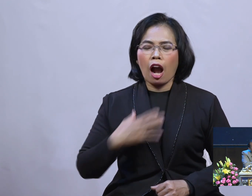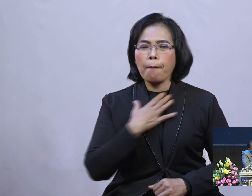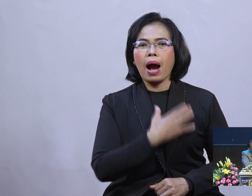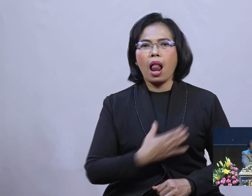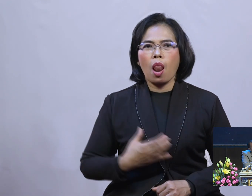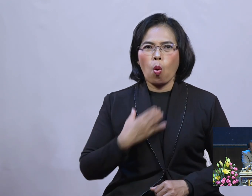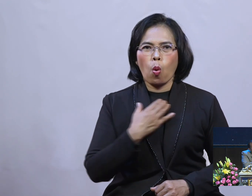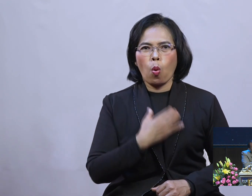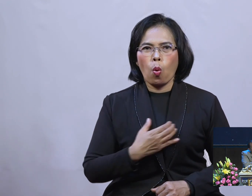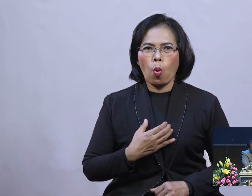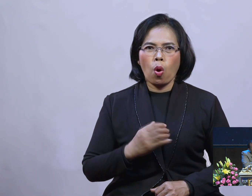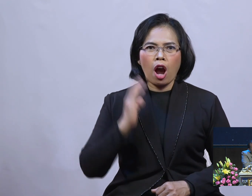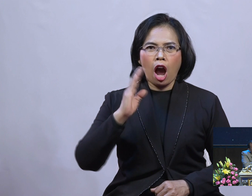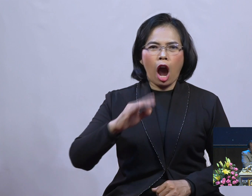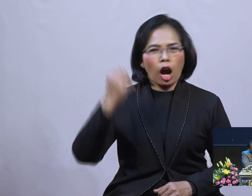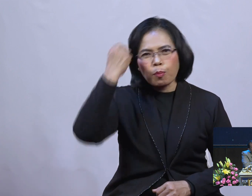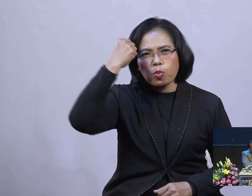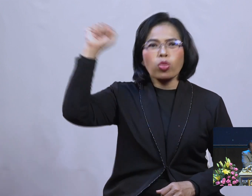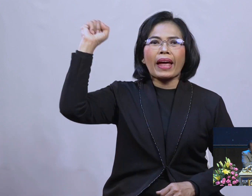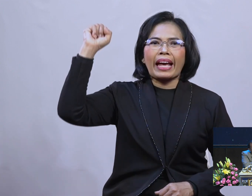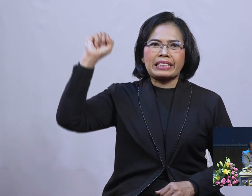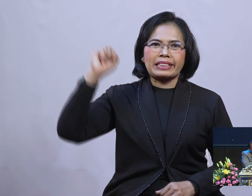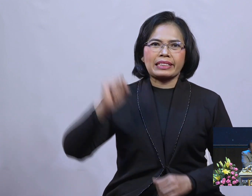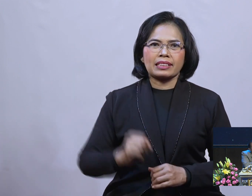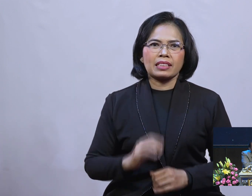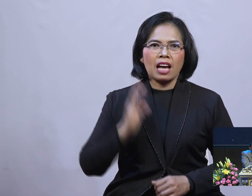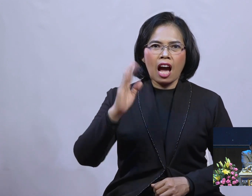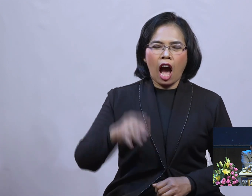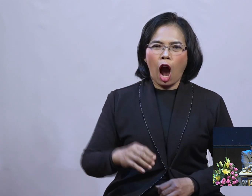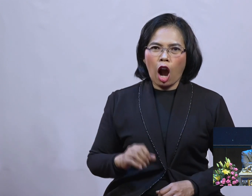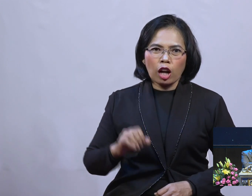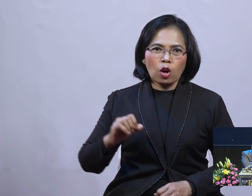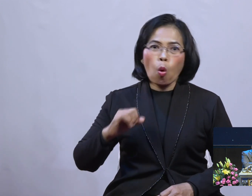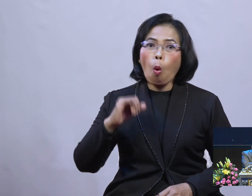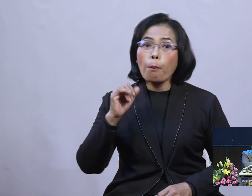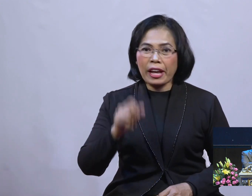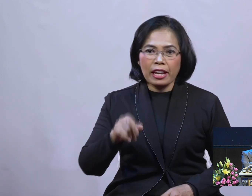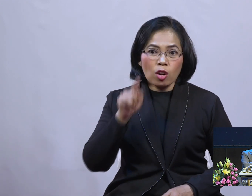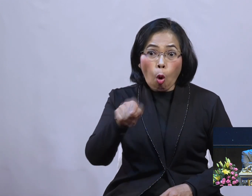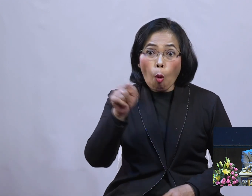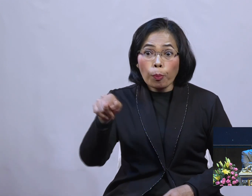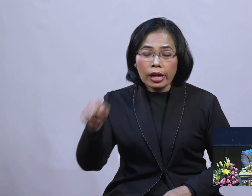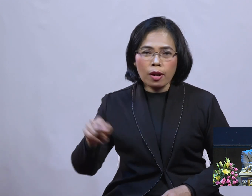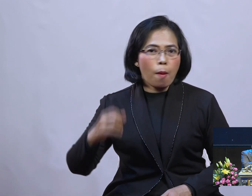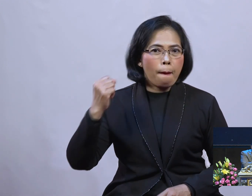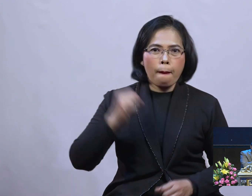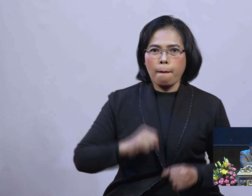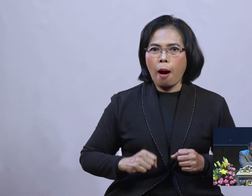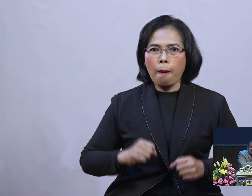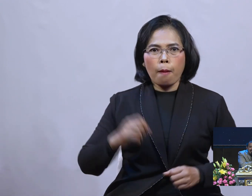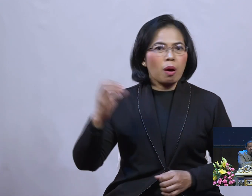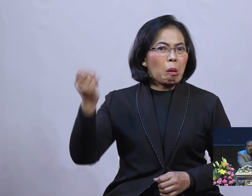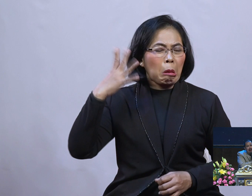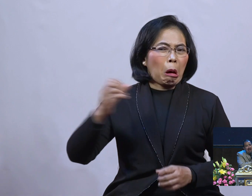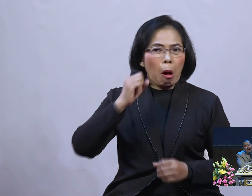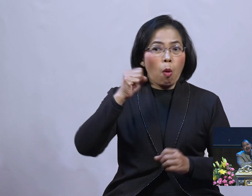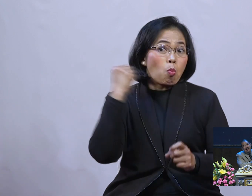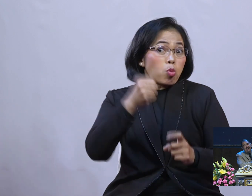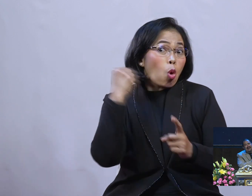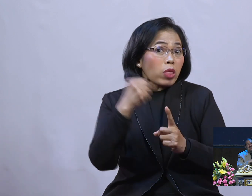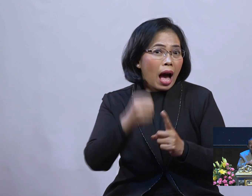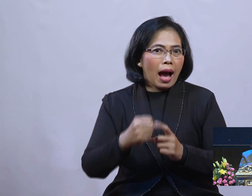mengeluh akan protes akan komplain akan berontak atau